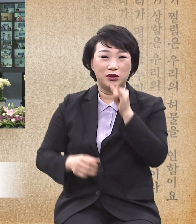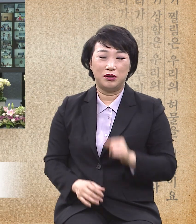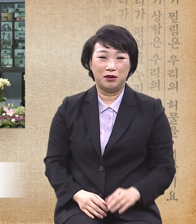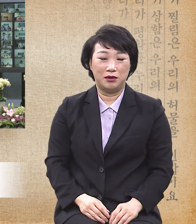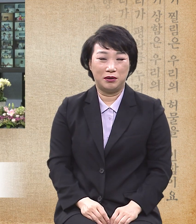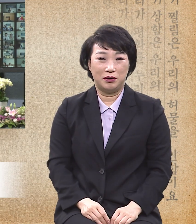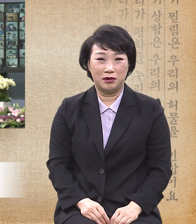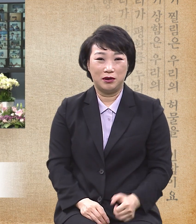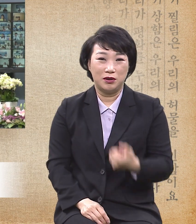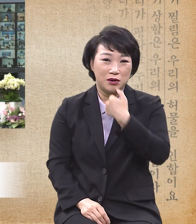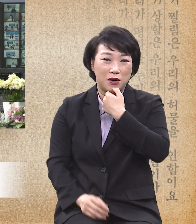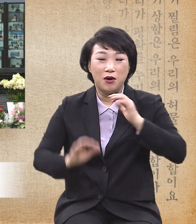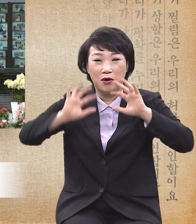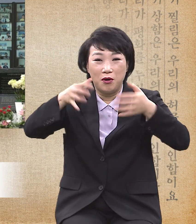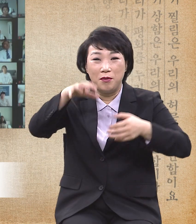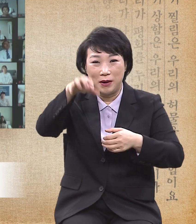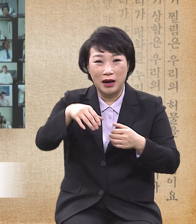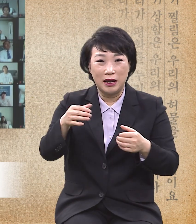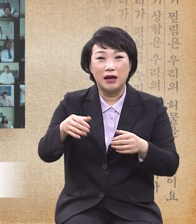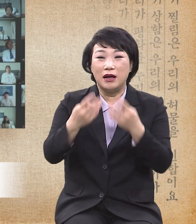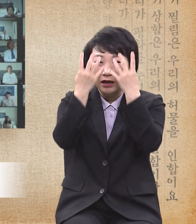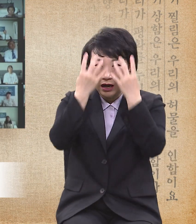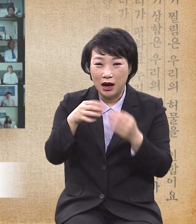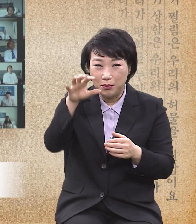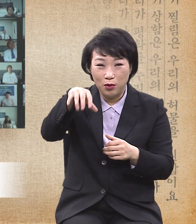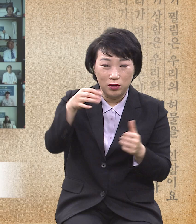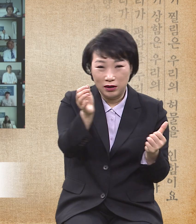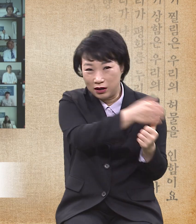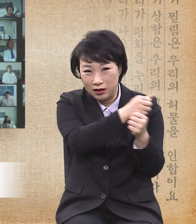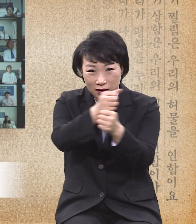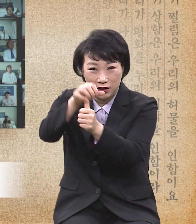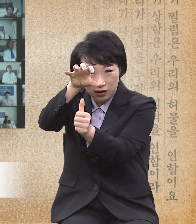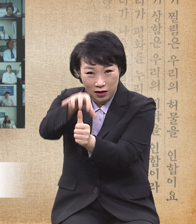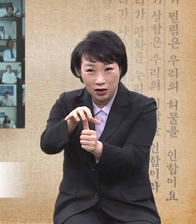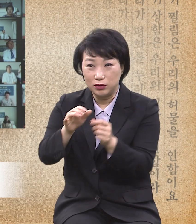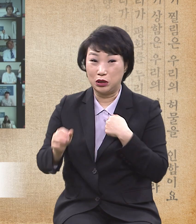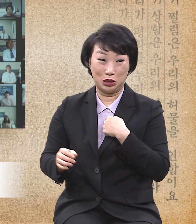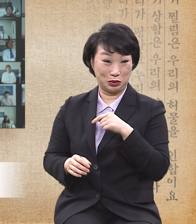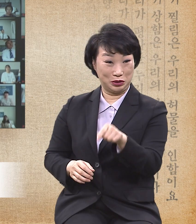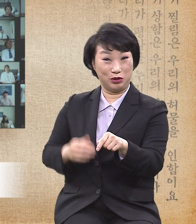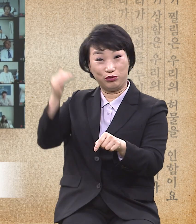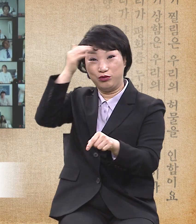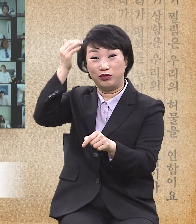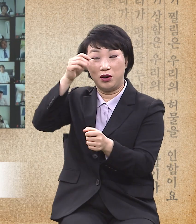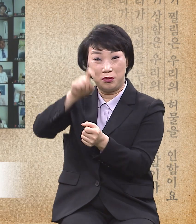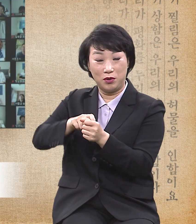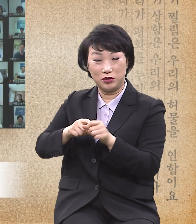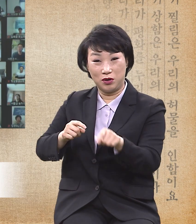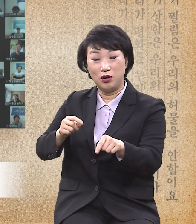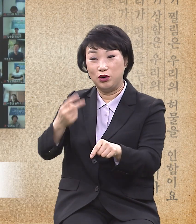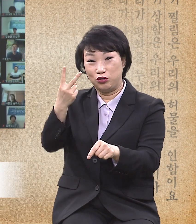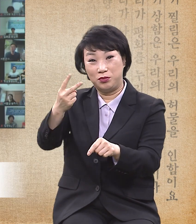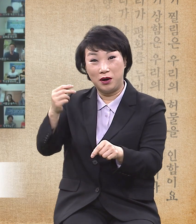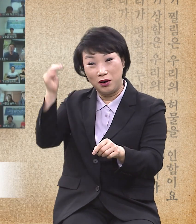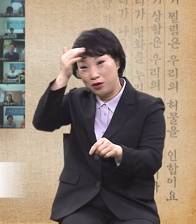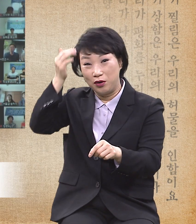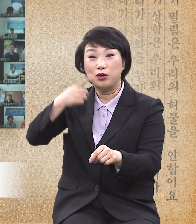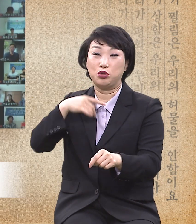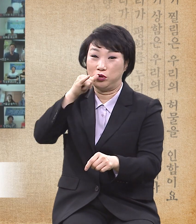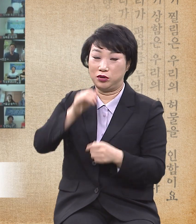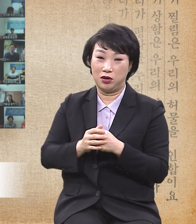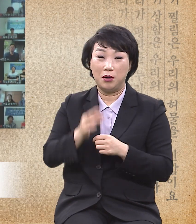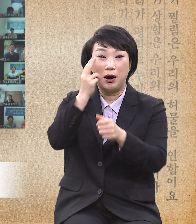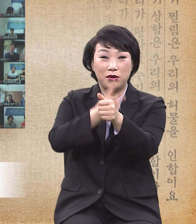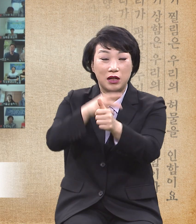그가 로마의 감옥에서 전 그 감옥을 2번 가봤어요. 바울이 갇혔던